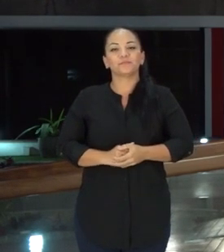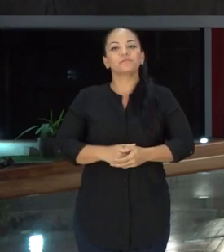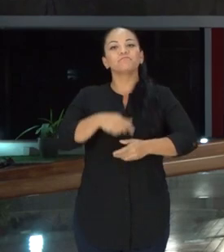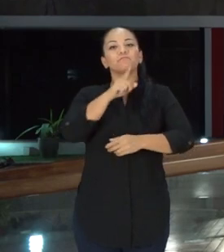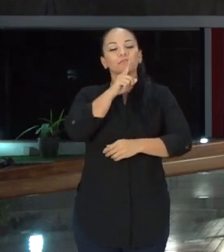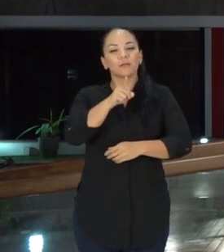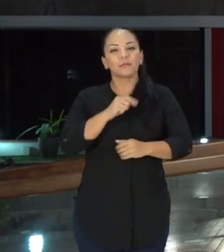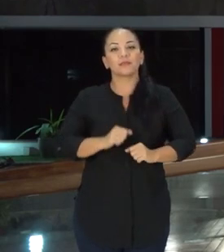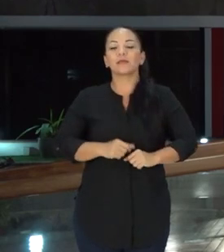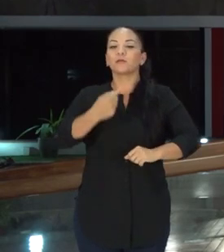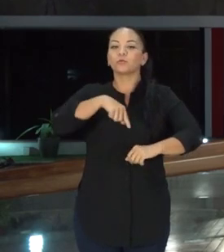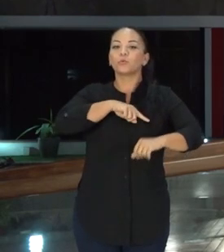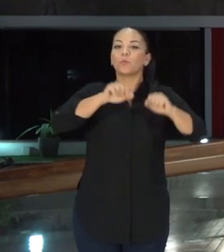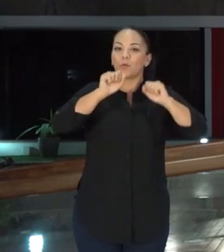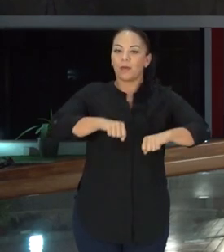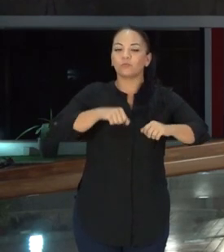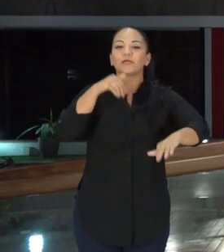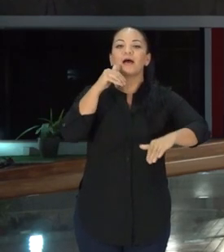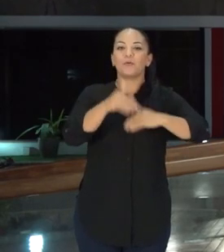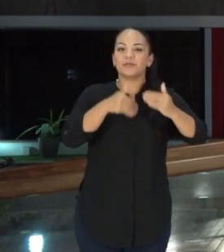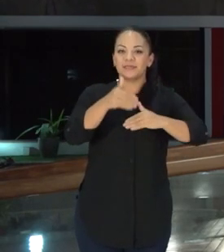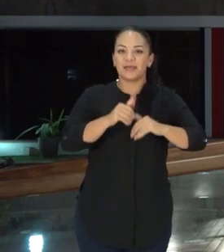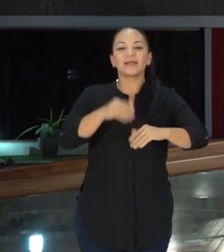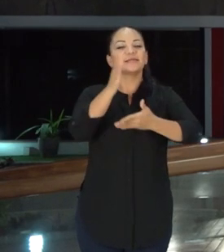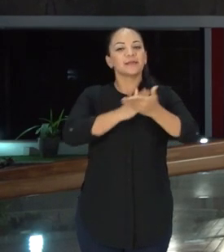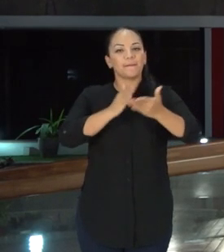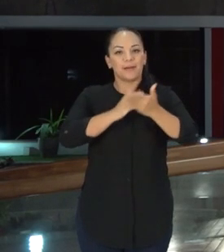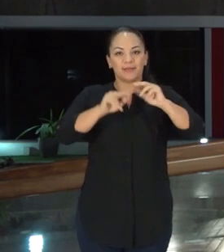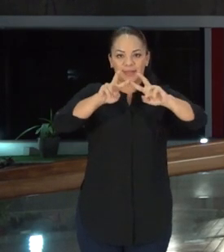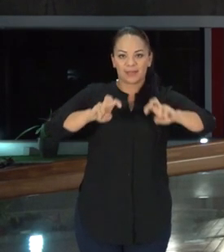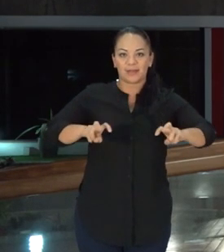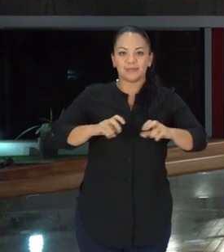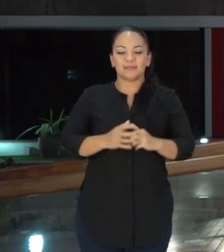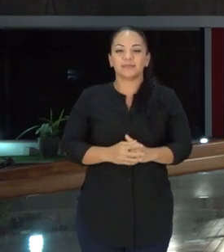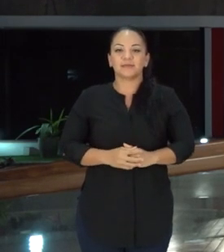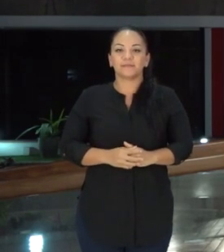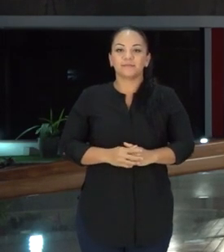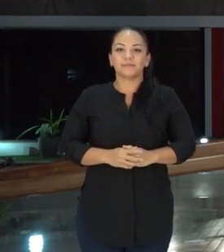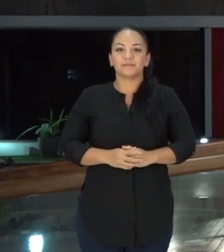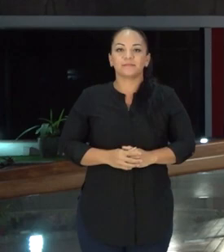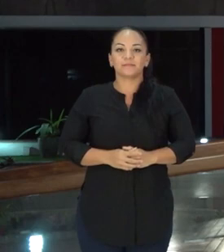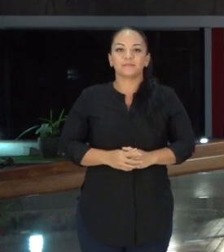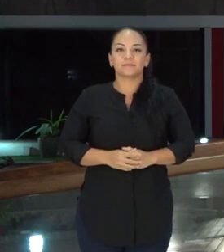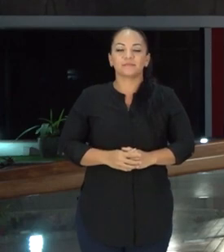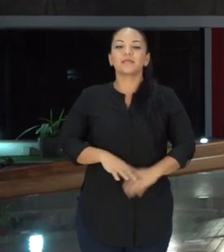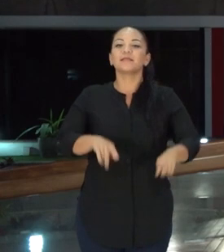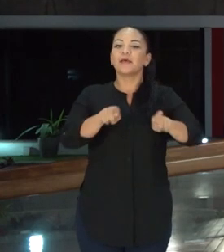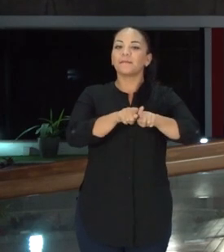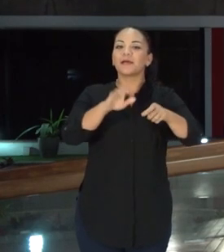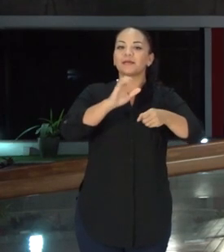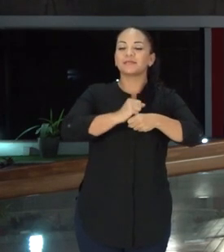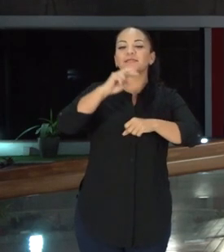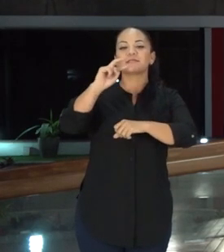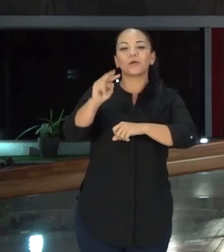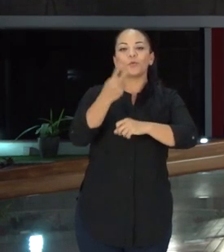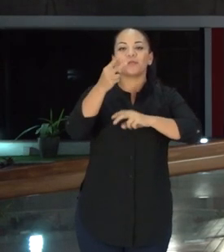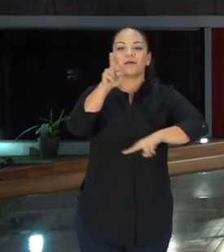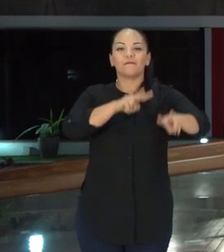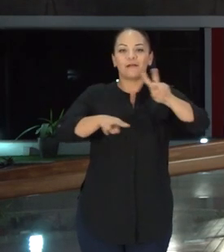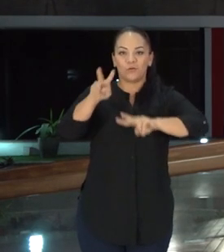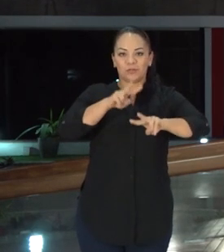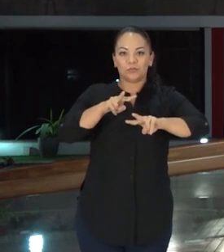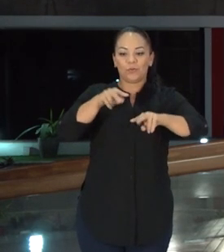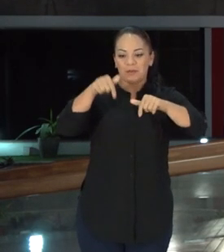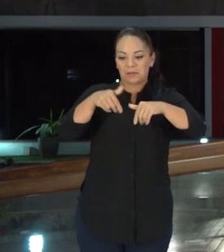efectivamente podamos avanzar en esa fase exploratoria y hacer una segunda valoración de aquí a un